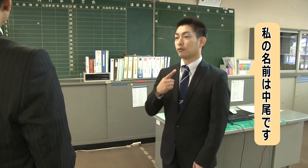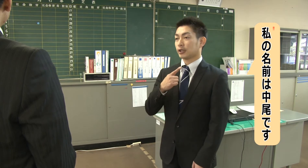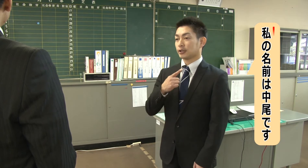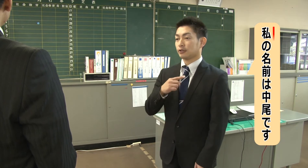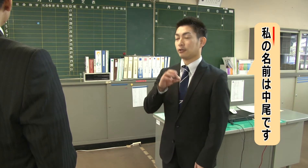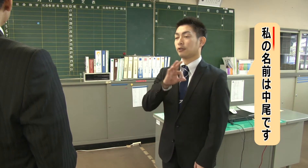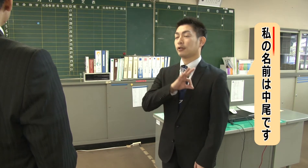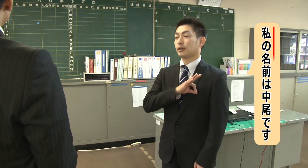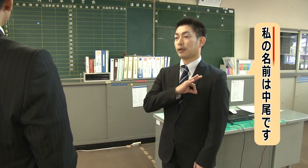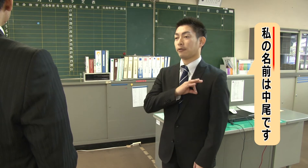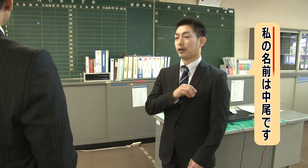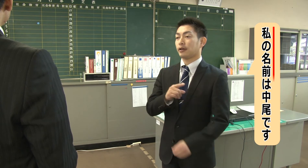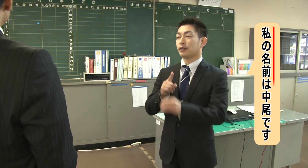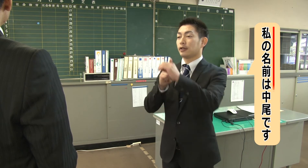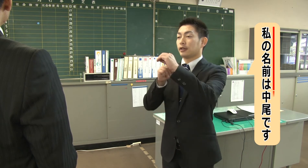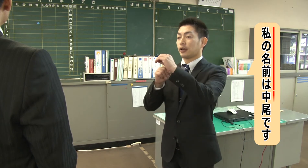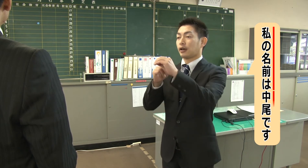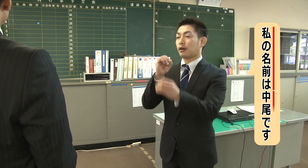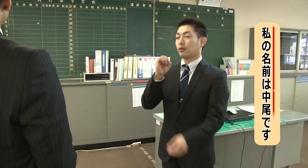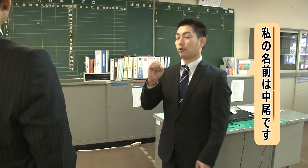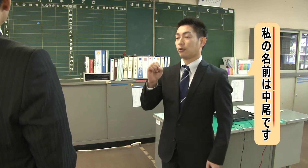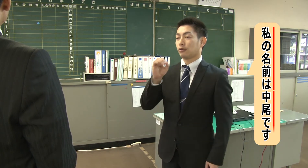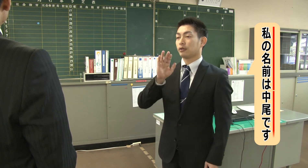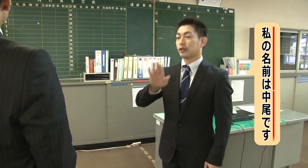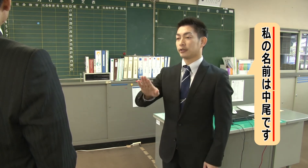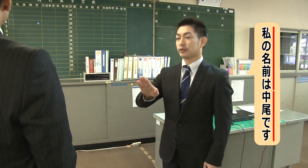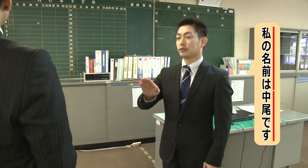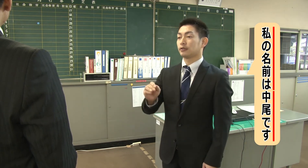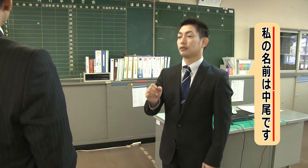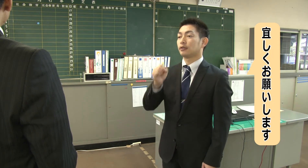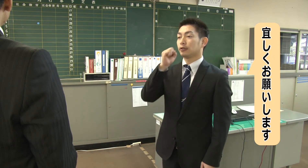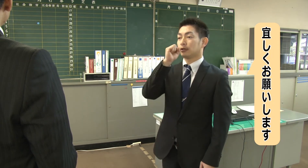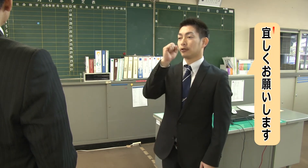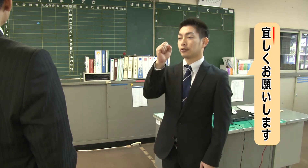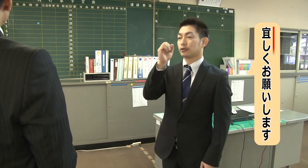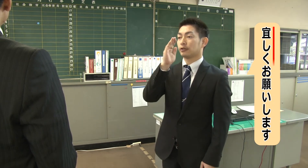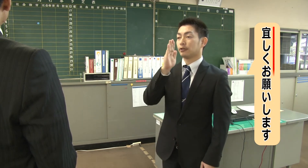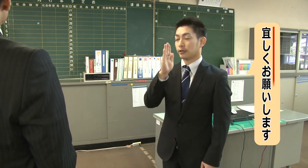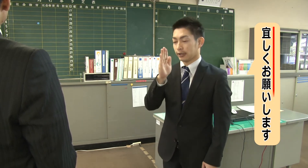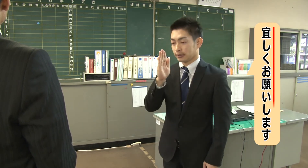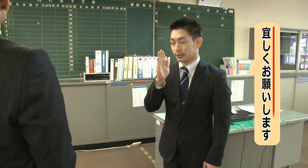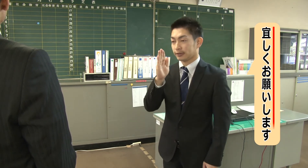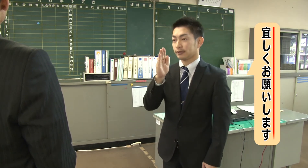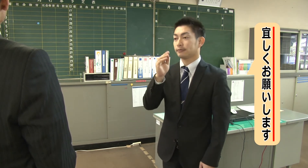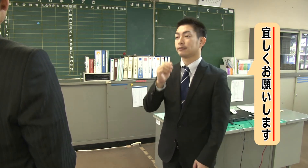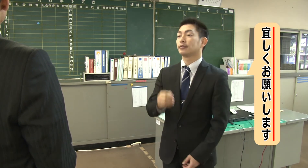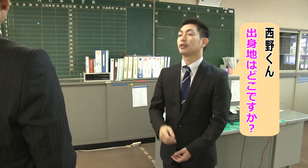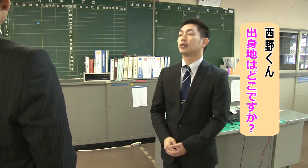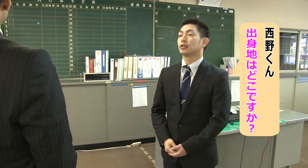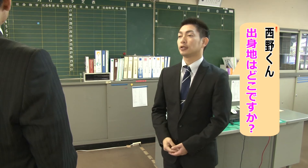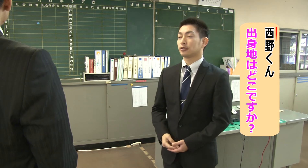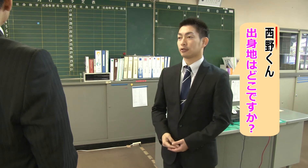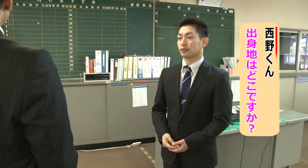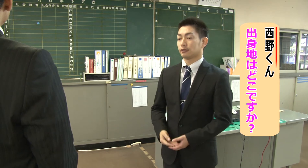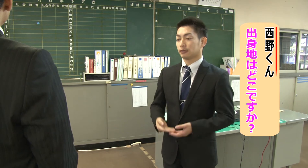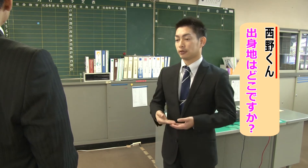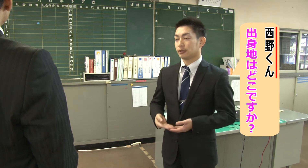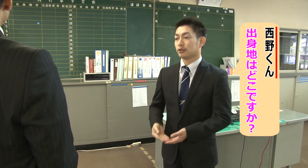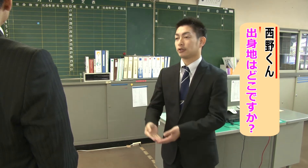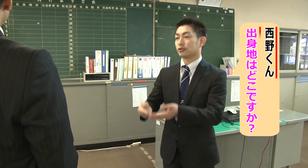私の名前は中尾です。よろしくお願いします。西野くん、出